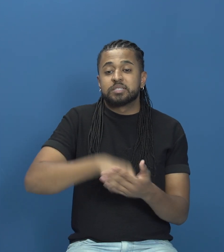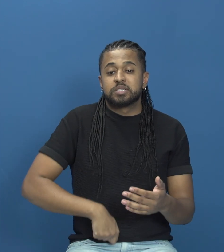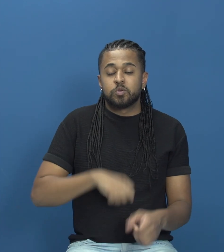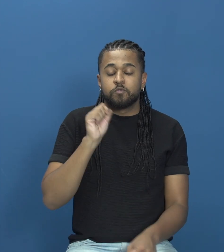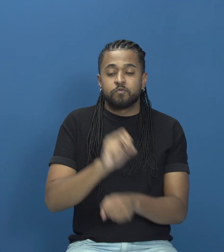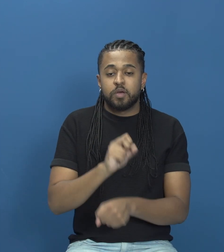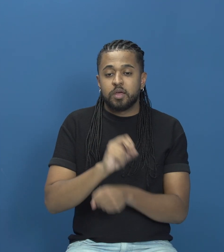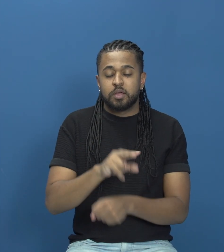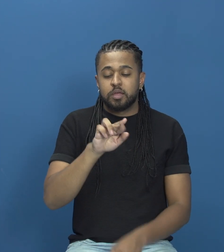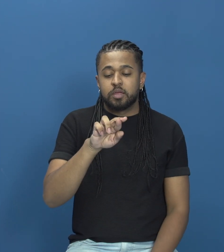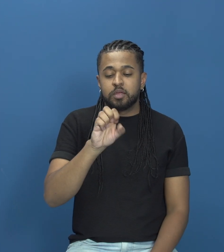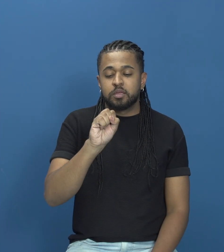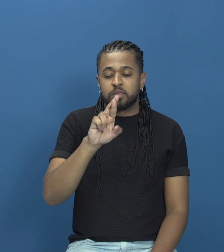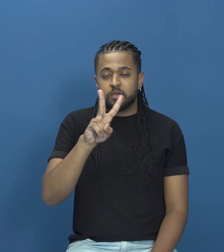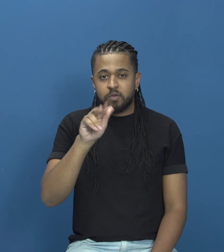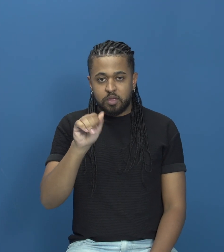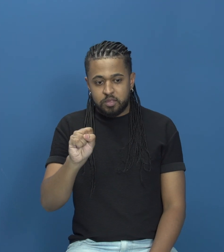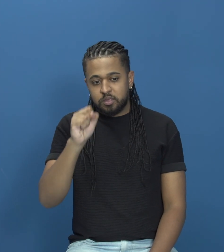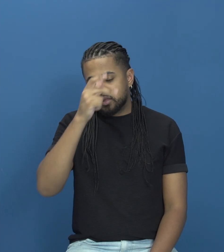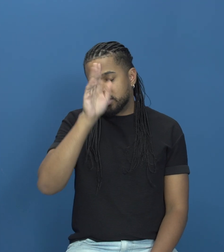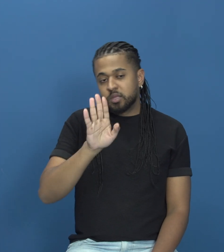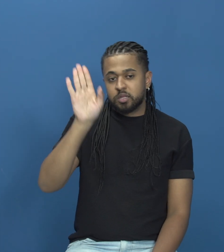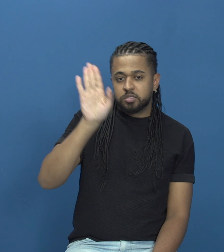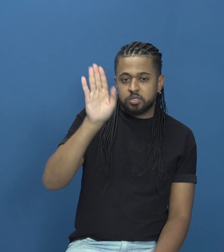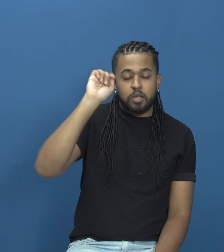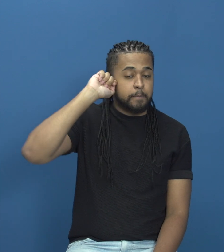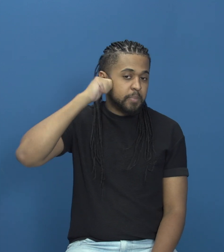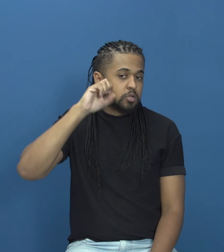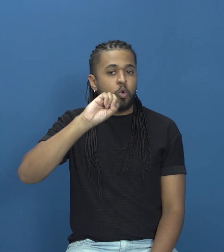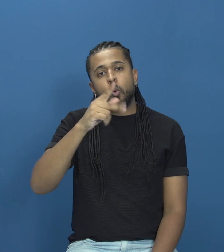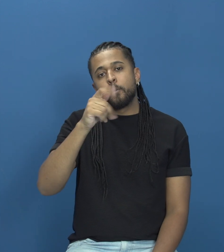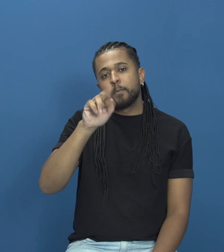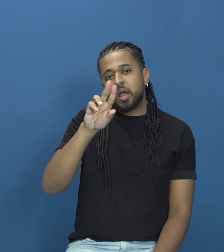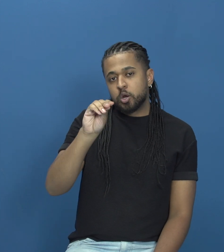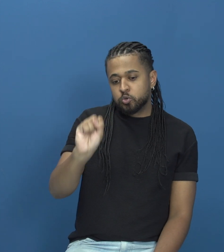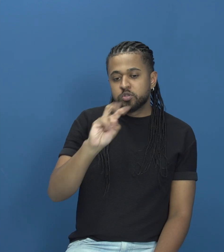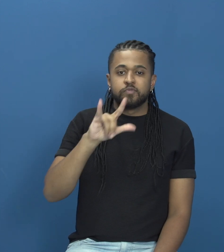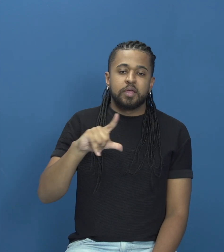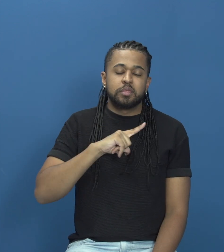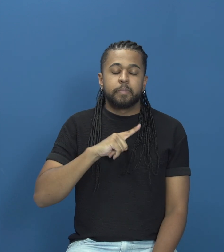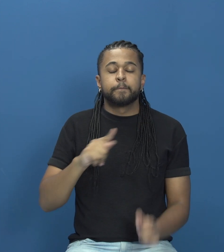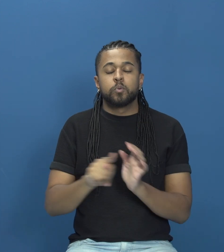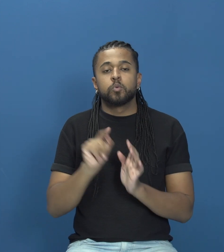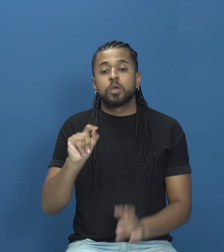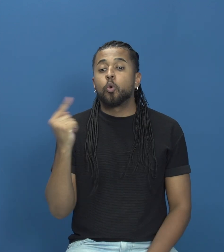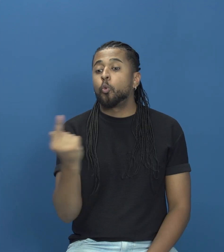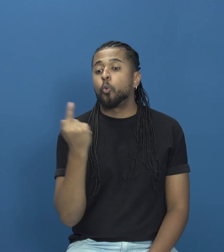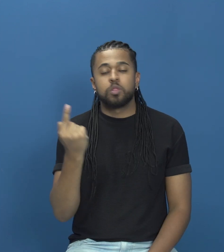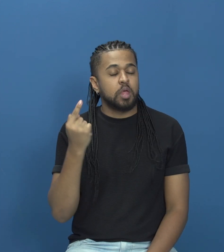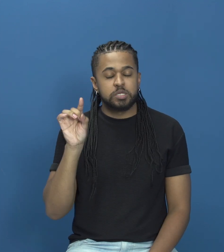às vagas reservadas aos candidatos, às candidatas pretos ou pardos, será considerado única